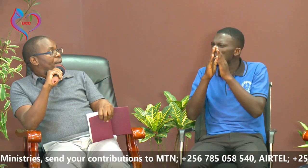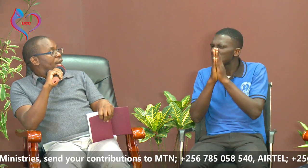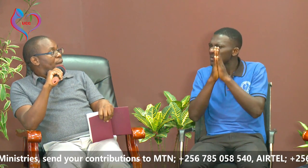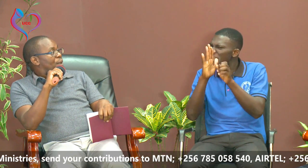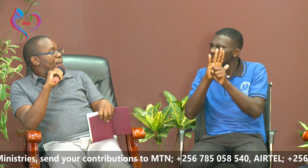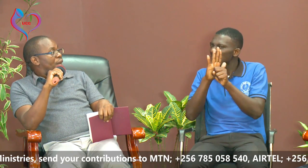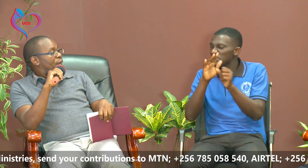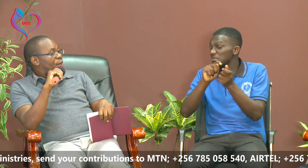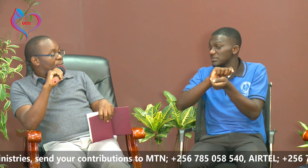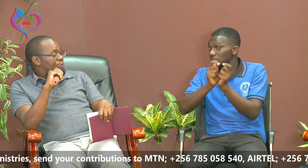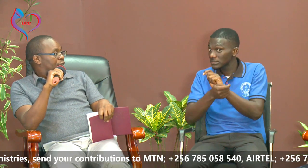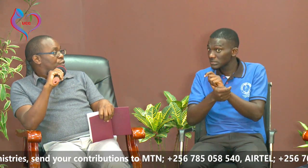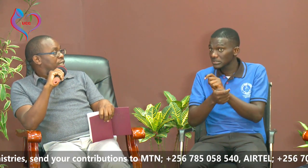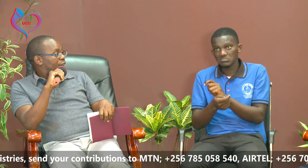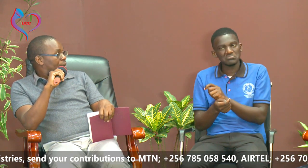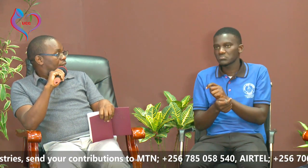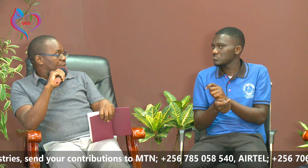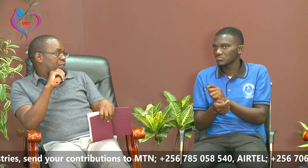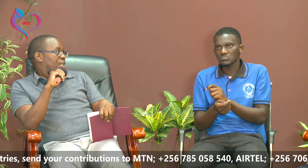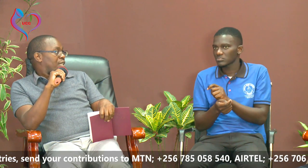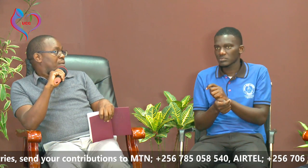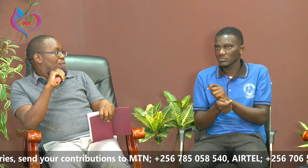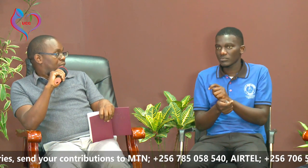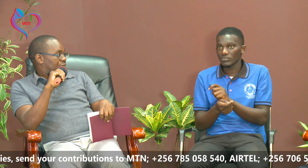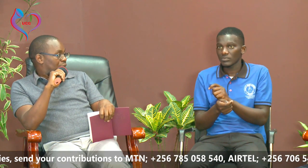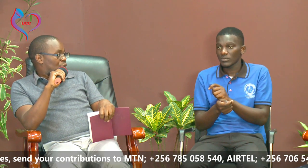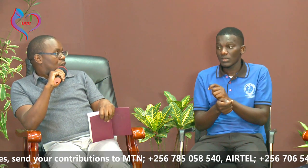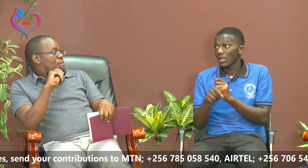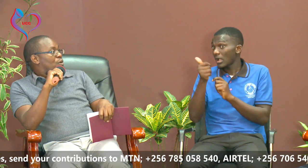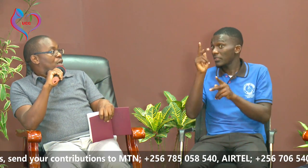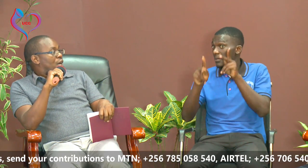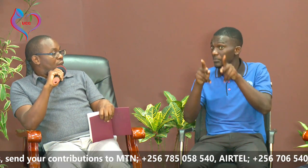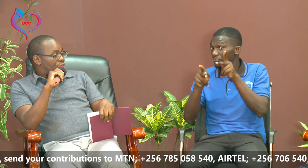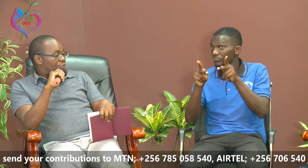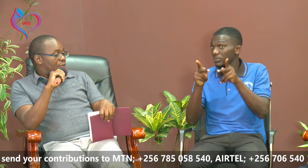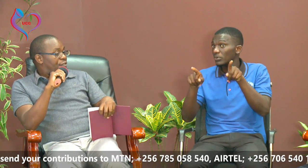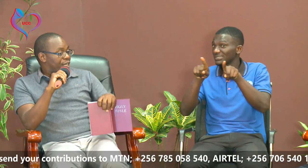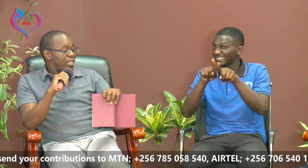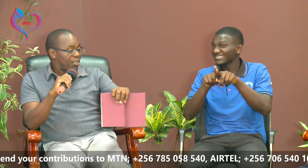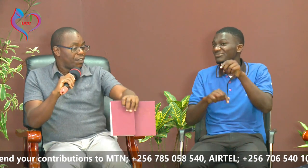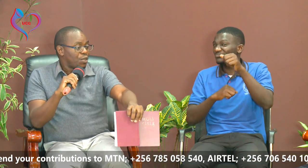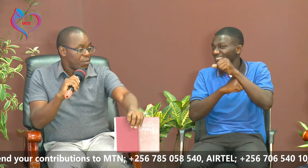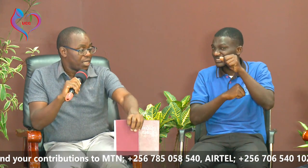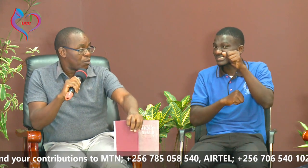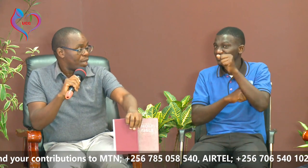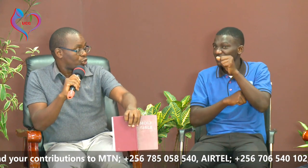aba abye effort ya balala jibate jiba muteseko aba nafuize nyinge ndala every individual ayimirira mu maso